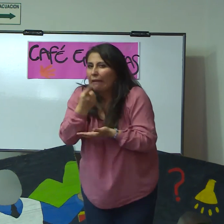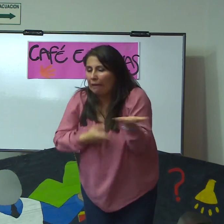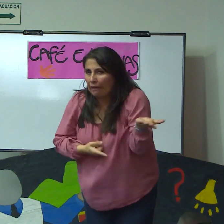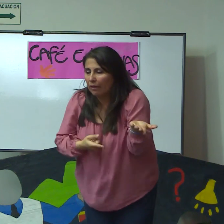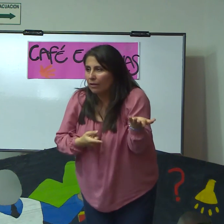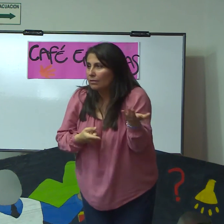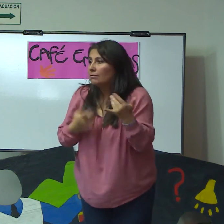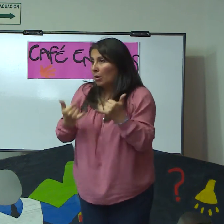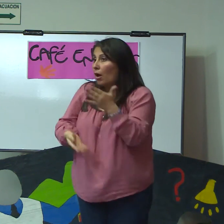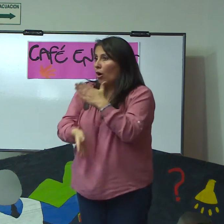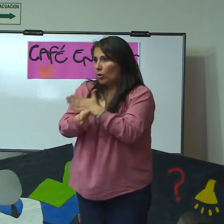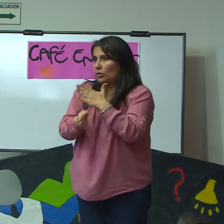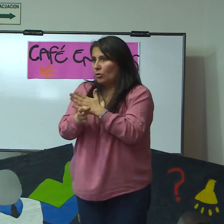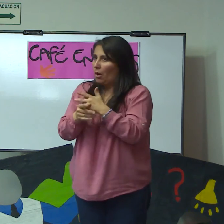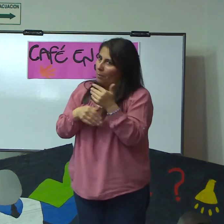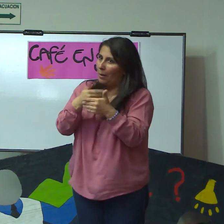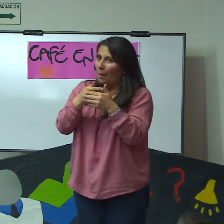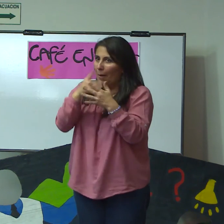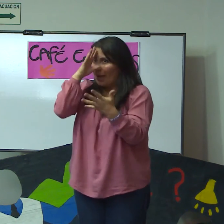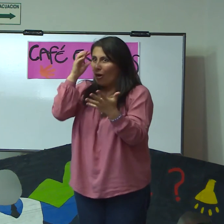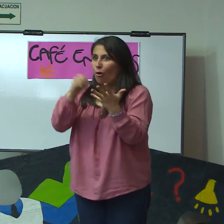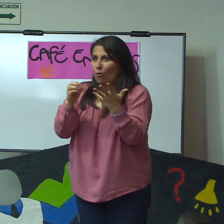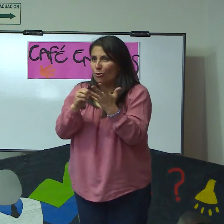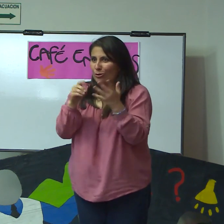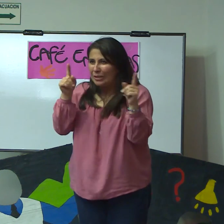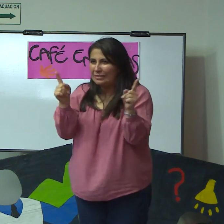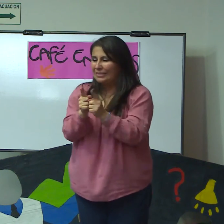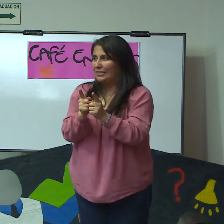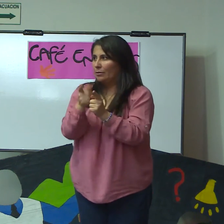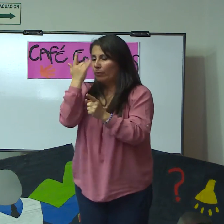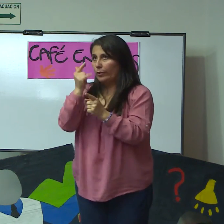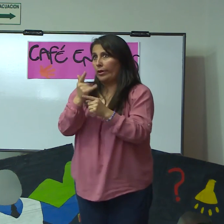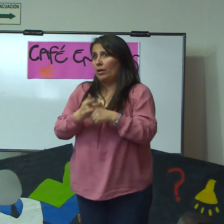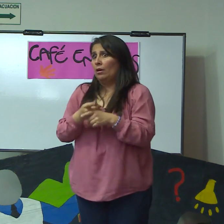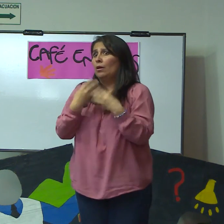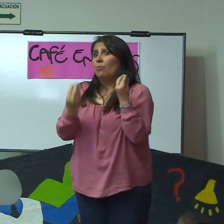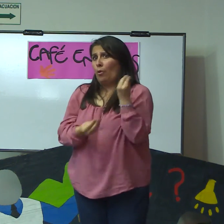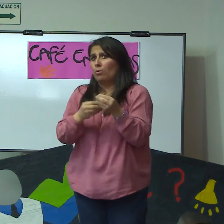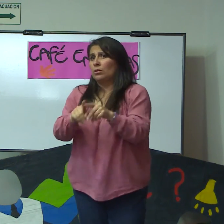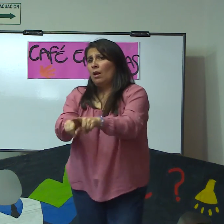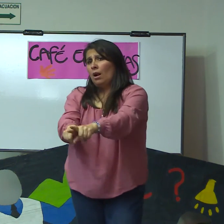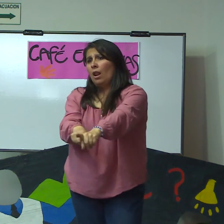ya vamos a ir cerrando, porque seguramente de esto podríamos hablar mucho.